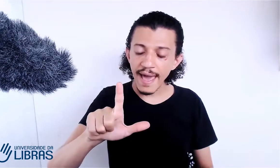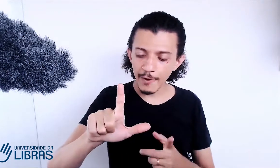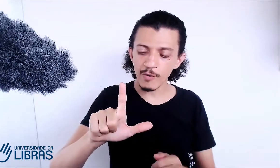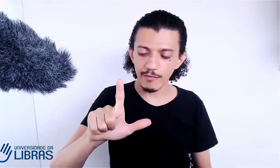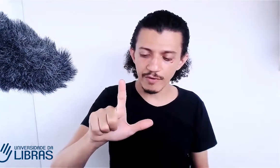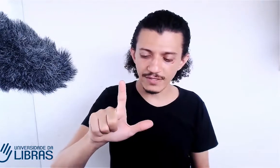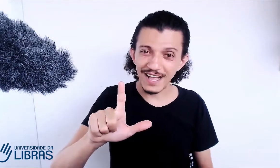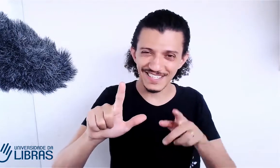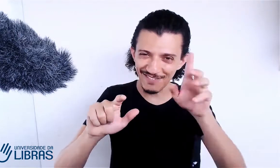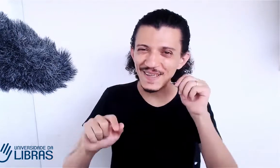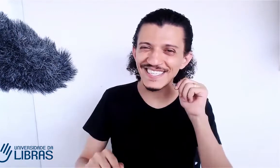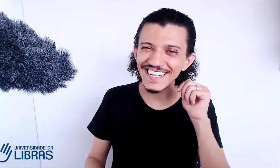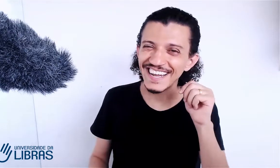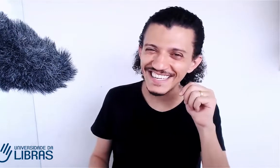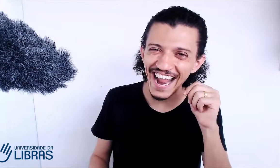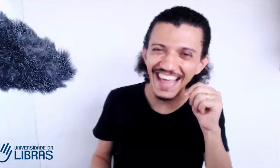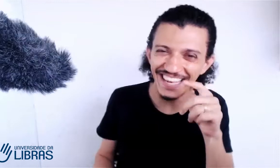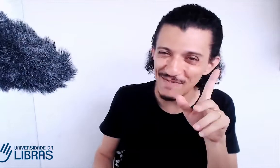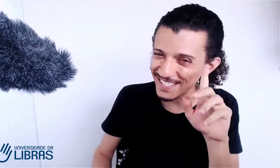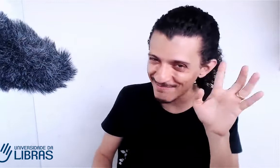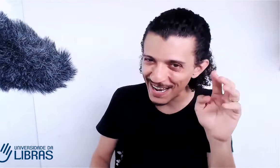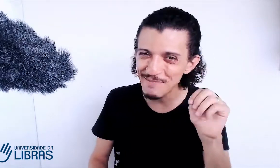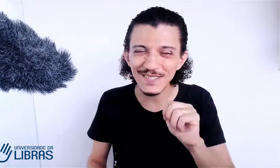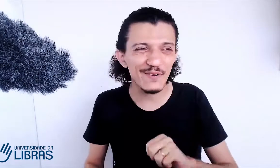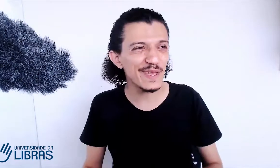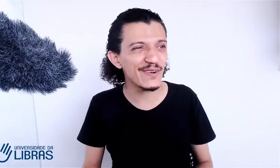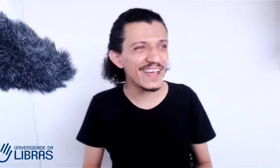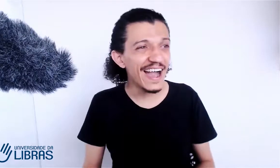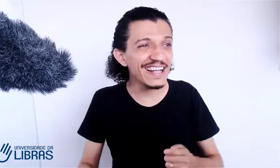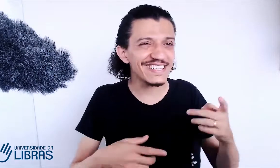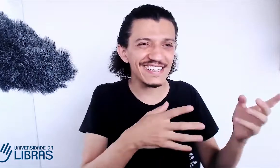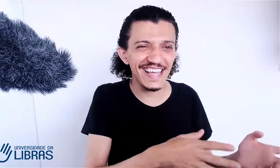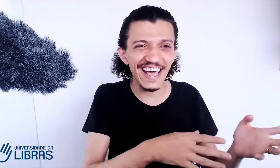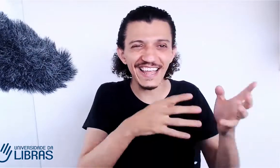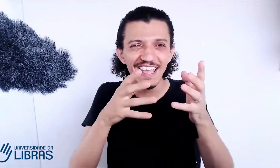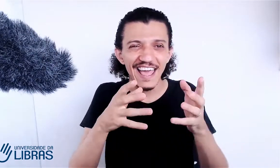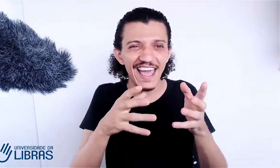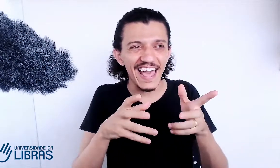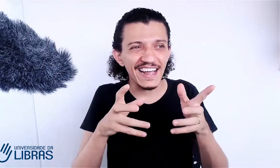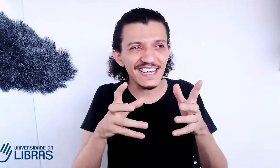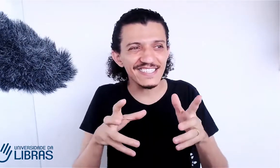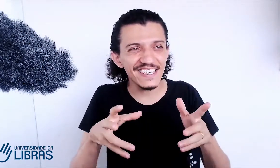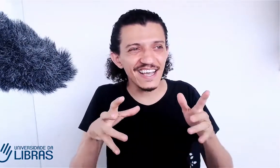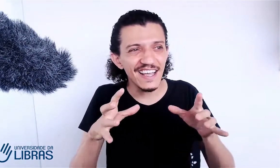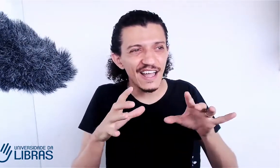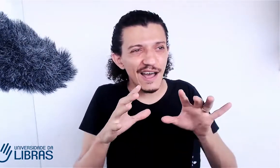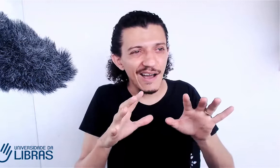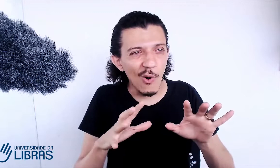uma configuração... Você deve ter pensado aí na letra L, né? Mas para e pensa comigo. Antes dela ser L, ela já tinha